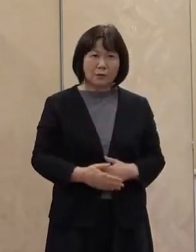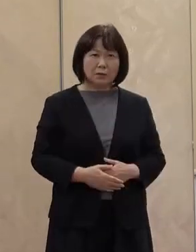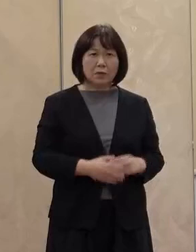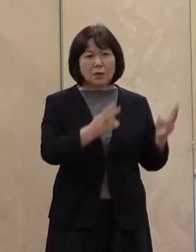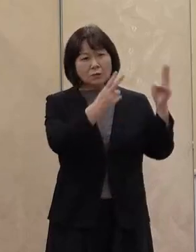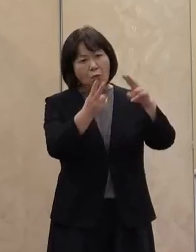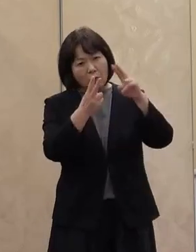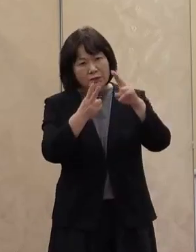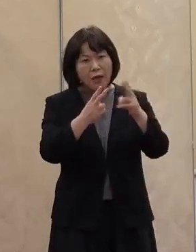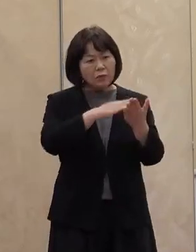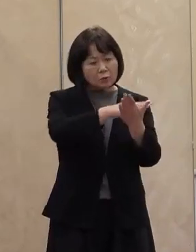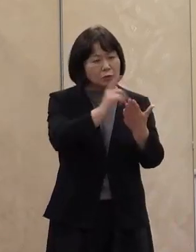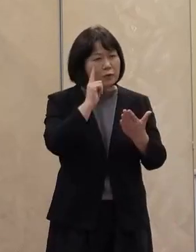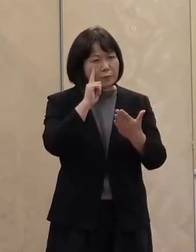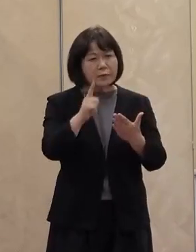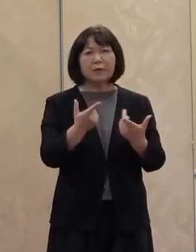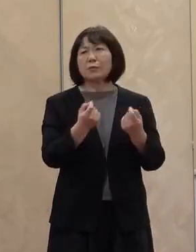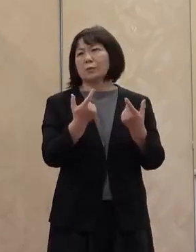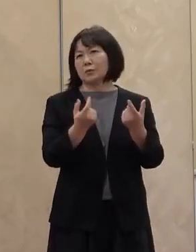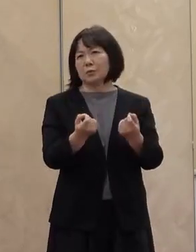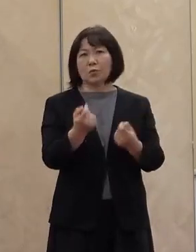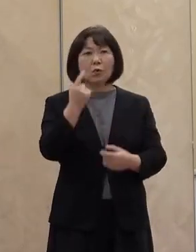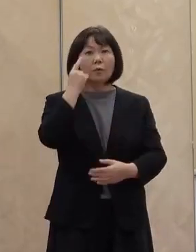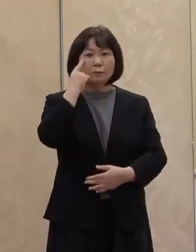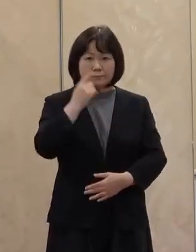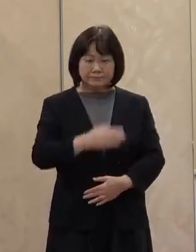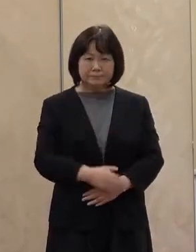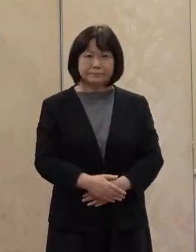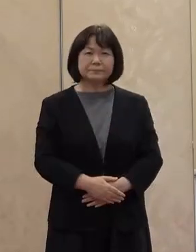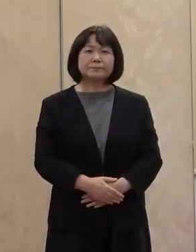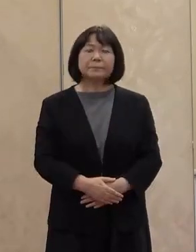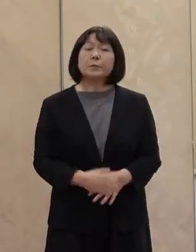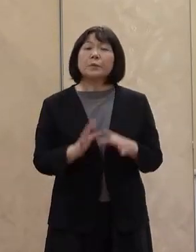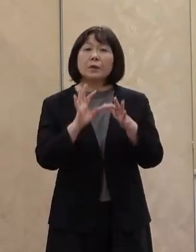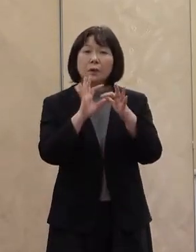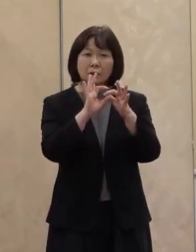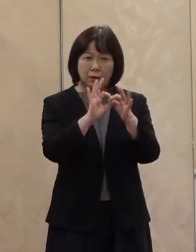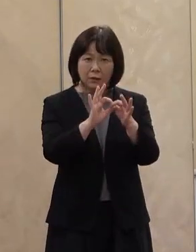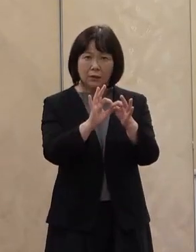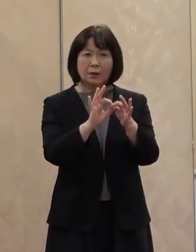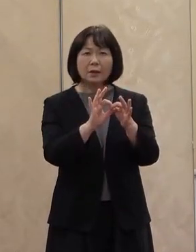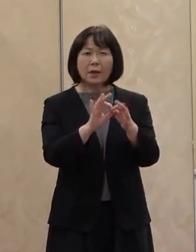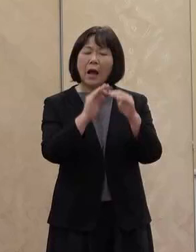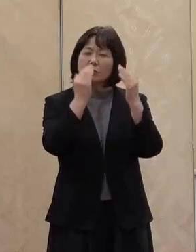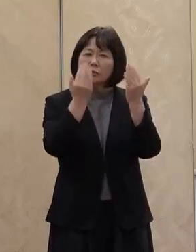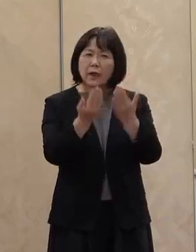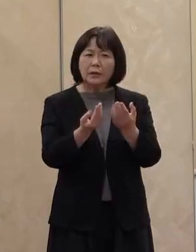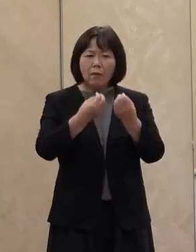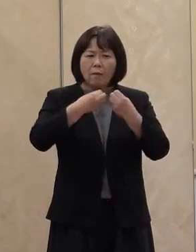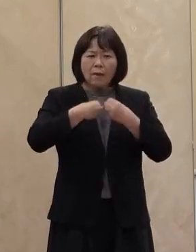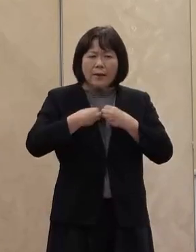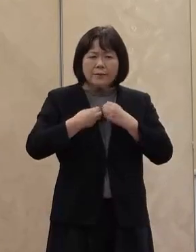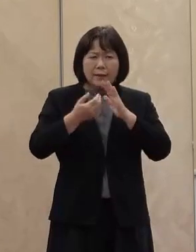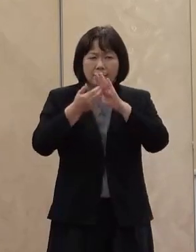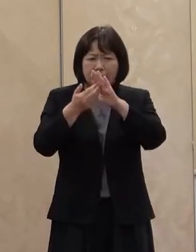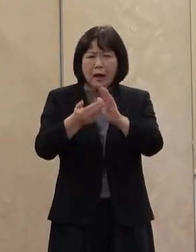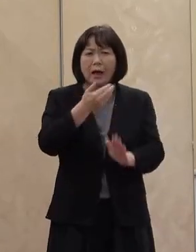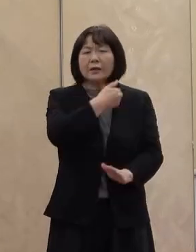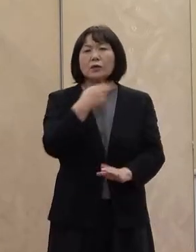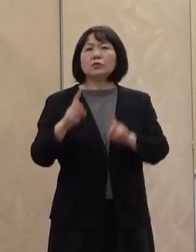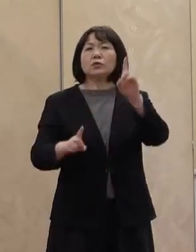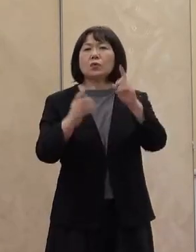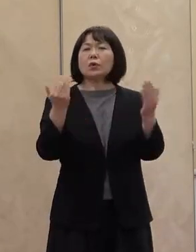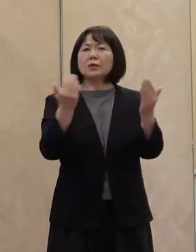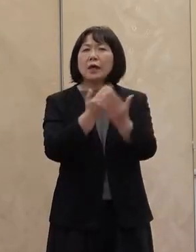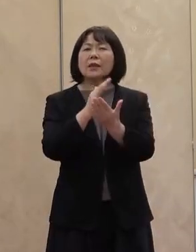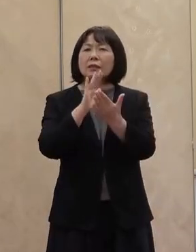類とか見てもご承知の通りだと思っています。なので、ある程度感染を抑えられる状況になってきたときには、